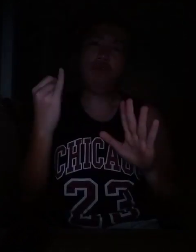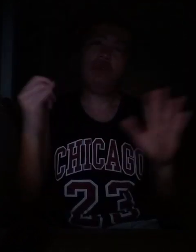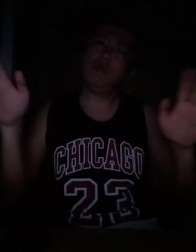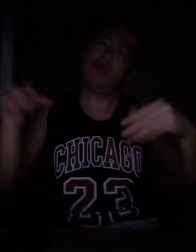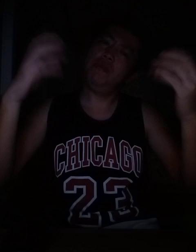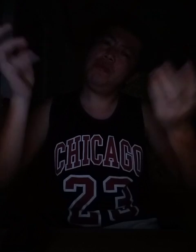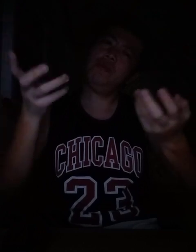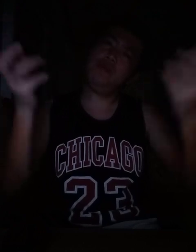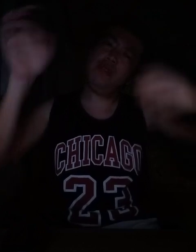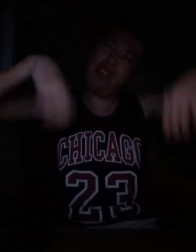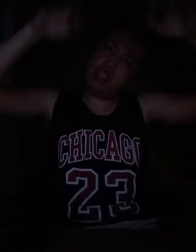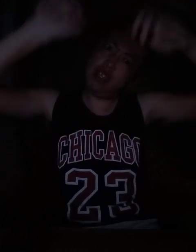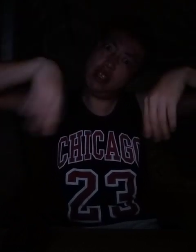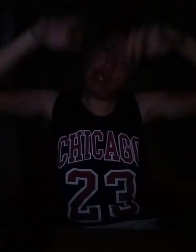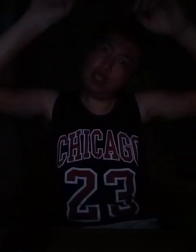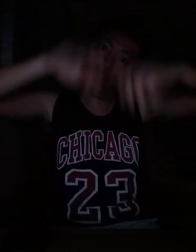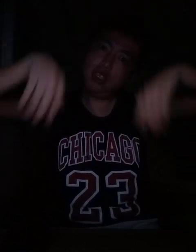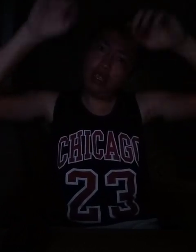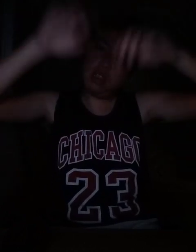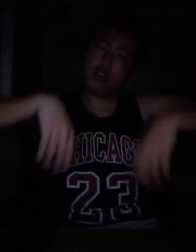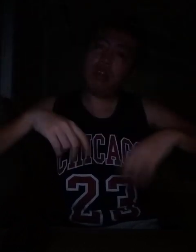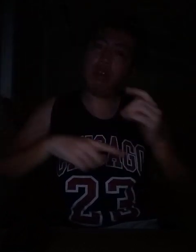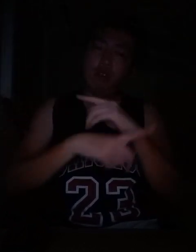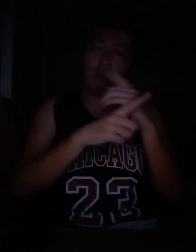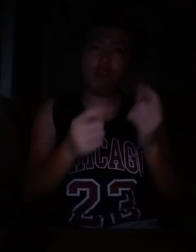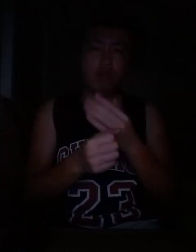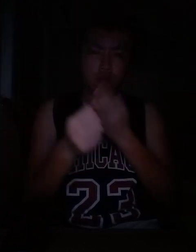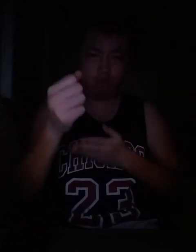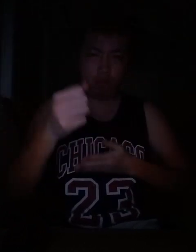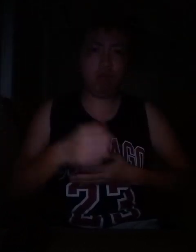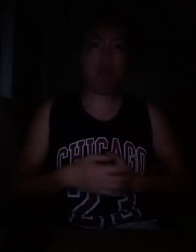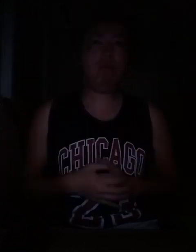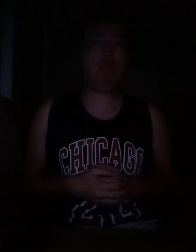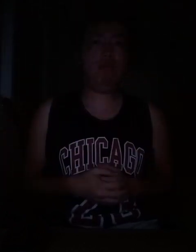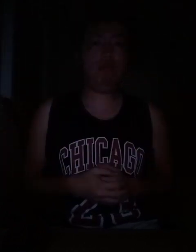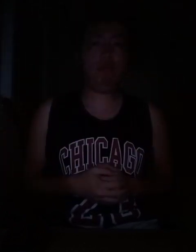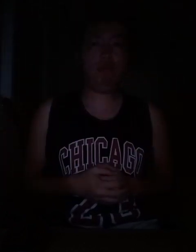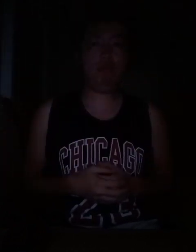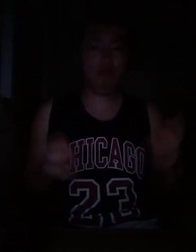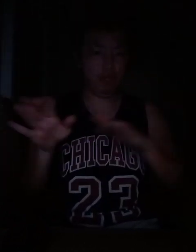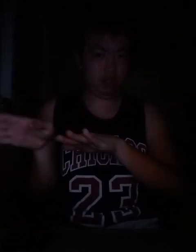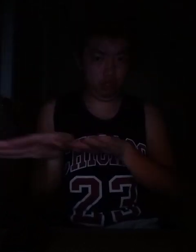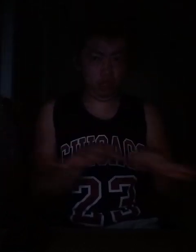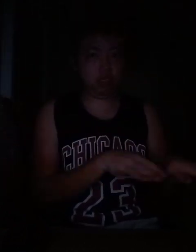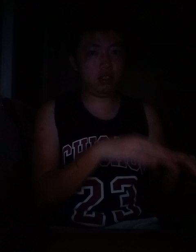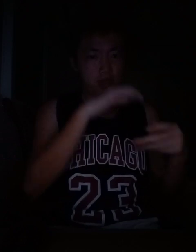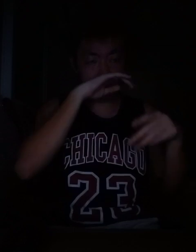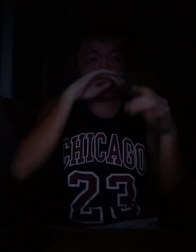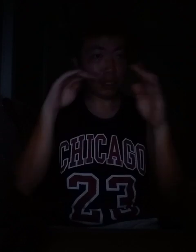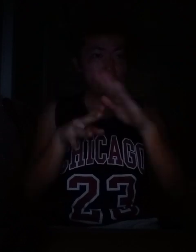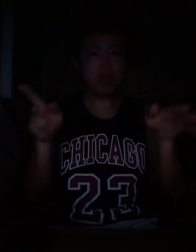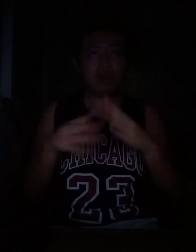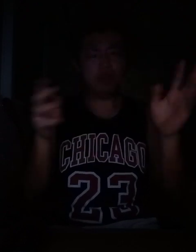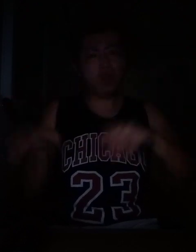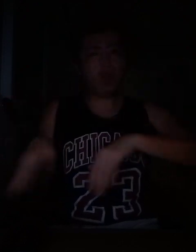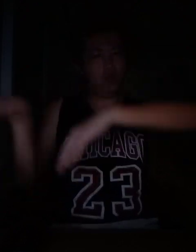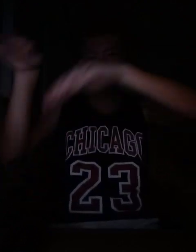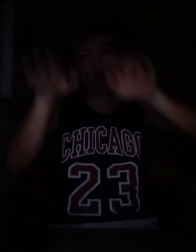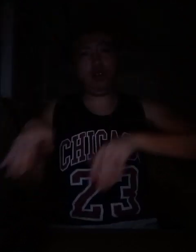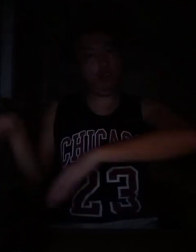60mm의 매우 강한 비가 내릴 것으로 예상됩니다. 특히 해안 지역에는 계속해서 너울성 파도가 유입되고